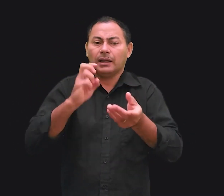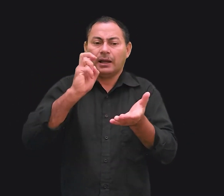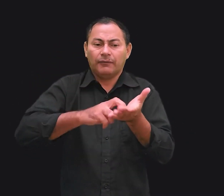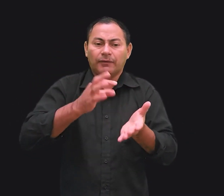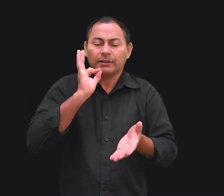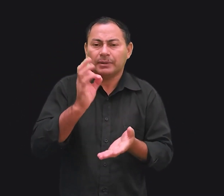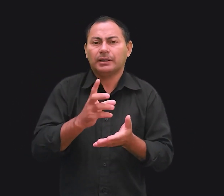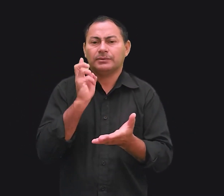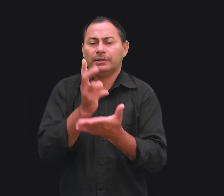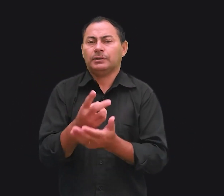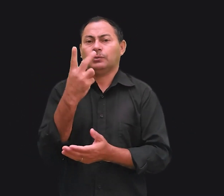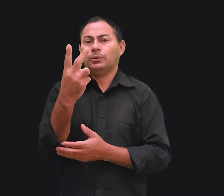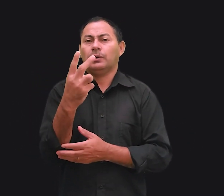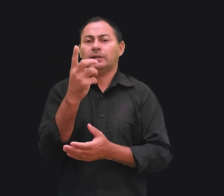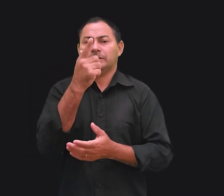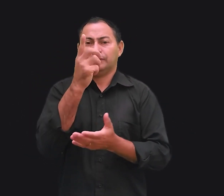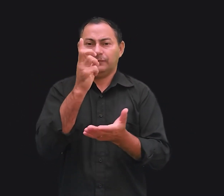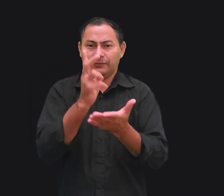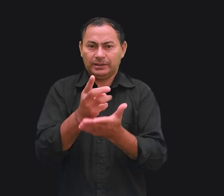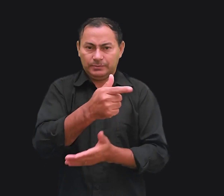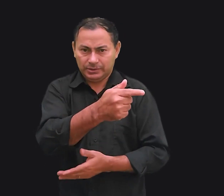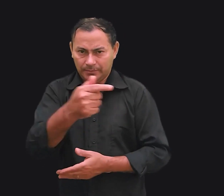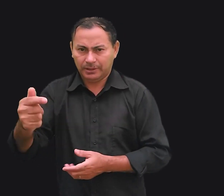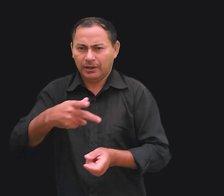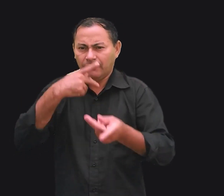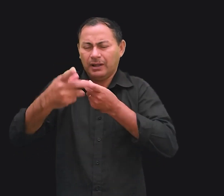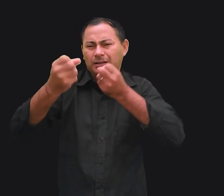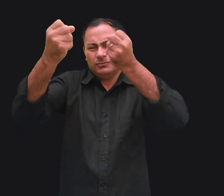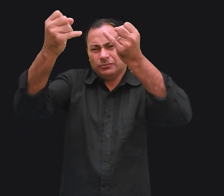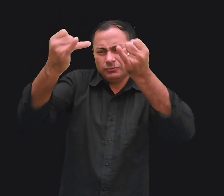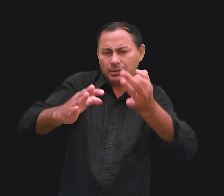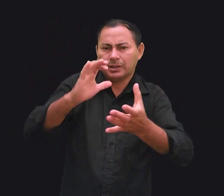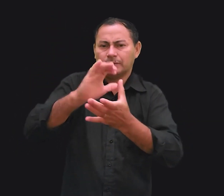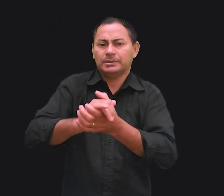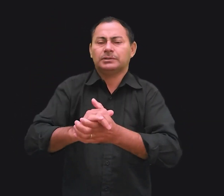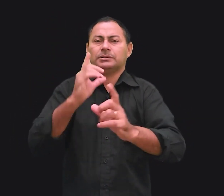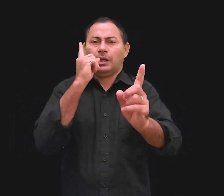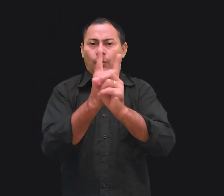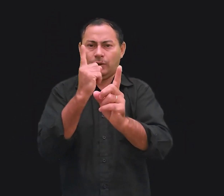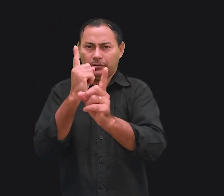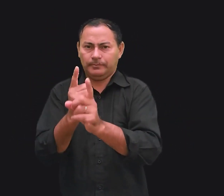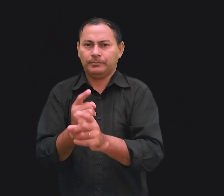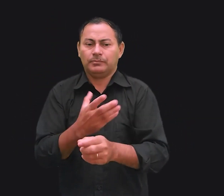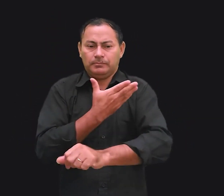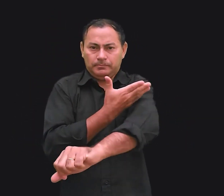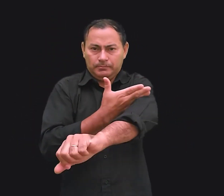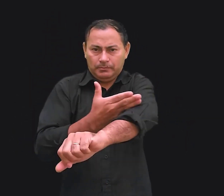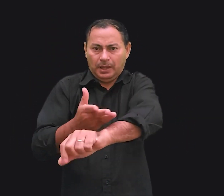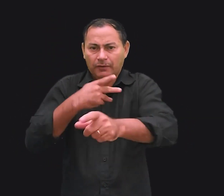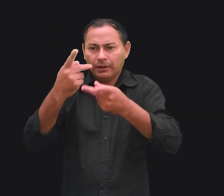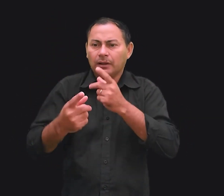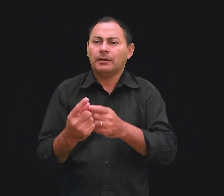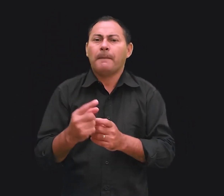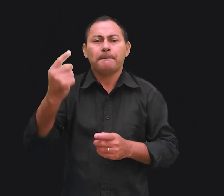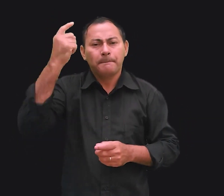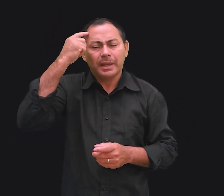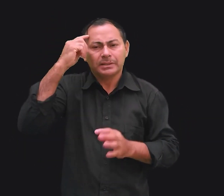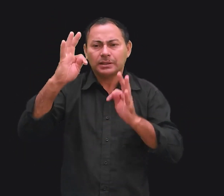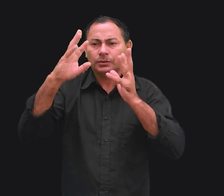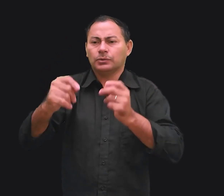cafés da manhã, às vezes até 2 vezes por semana. Falei muito sobre casamento nessas ocasiões. Costumava dizer, pense em tudo que